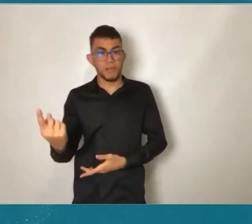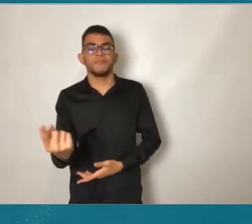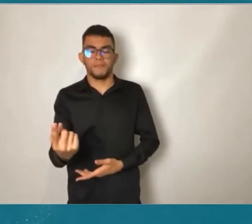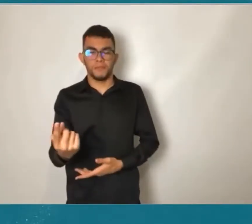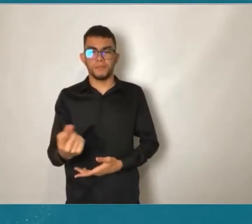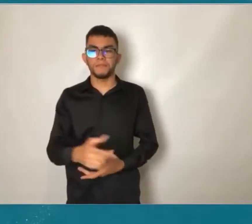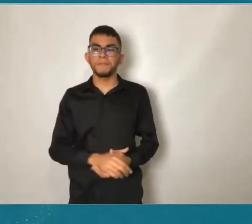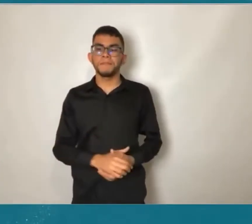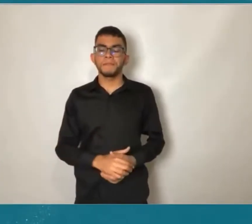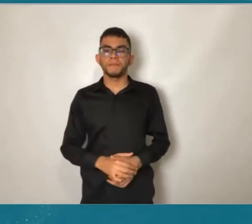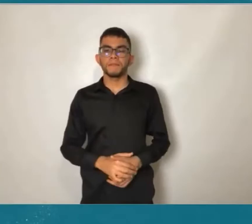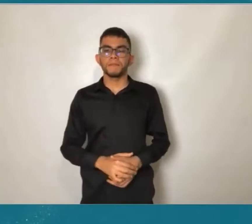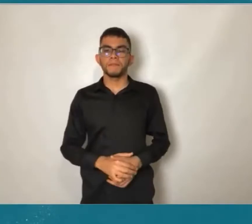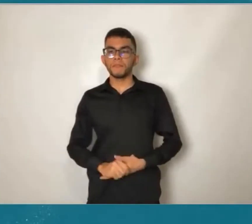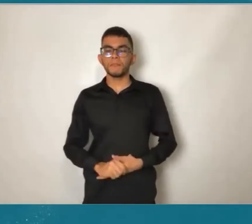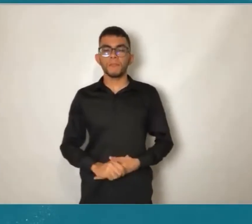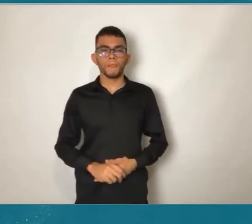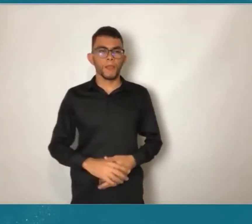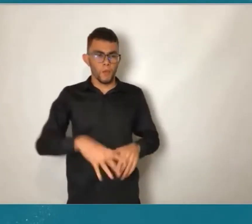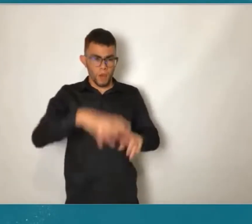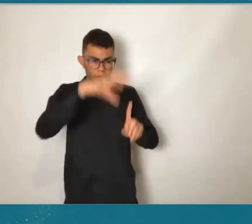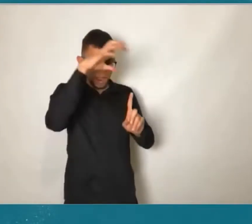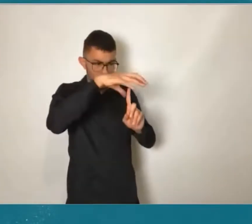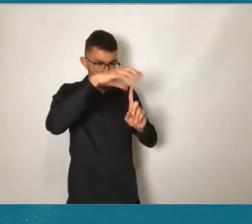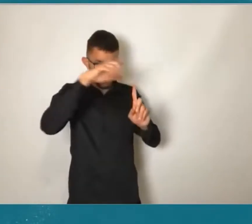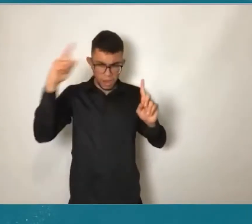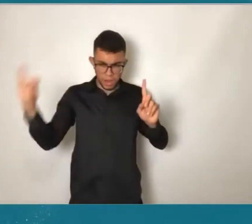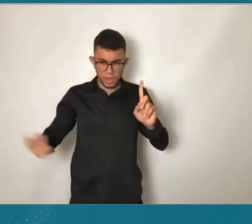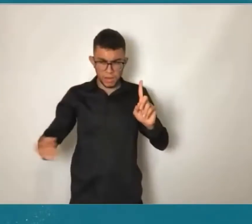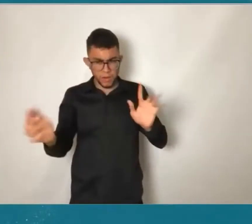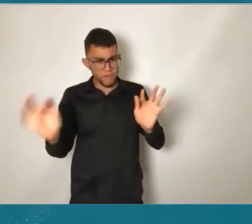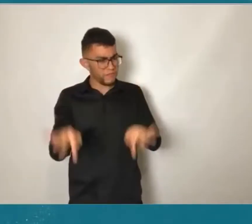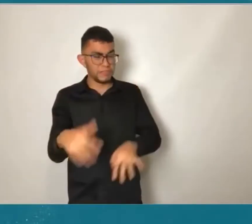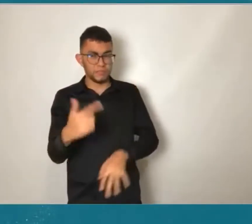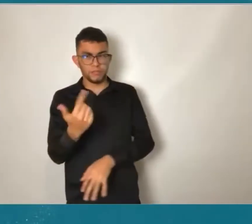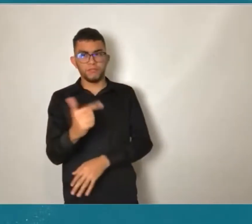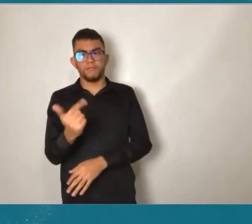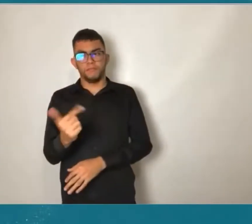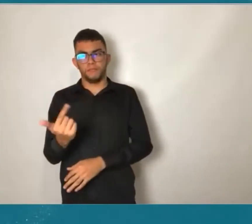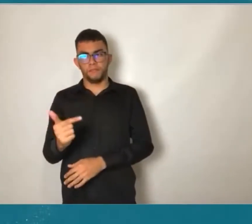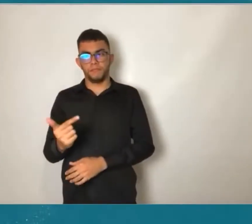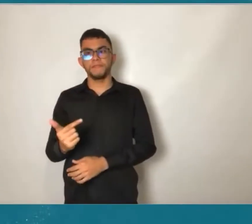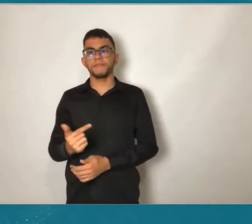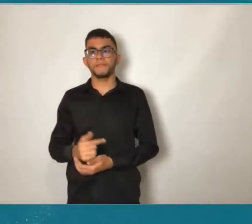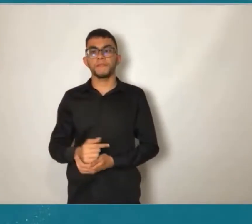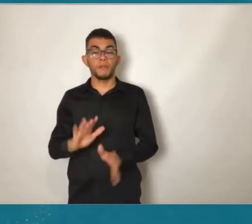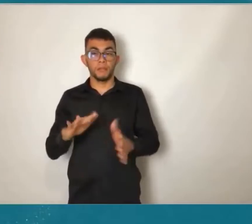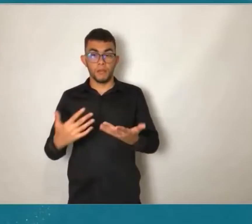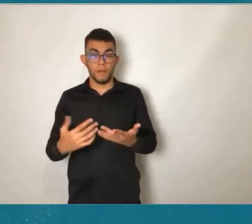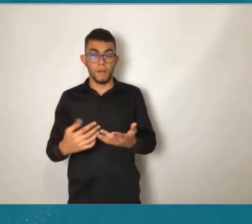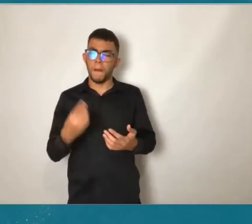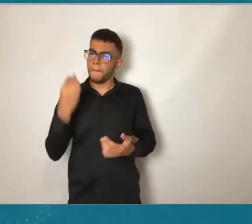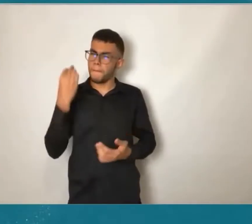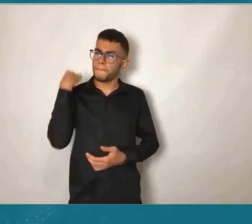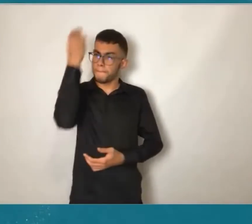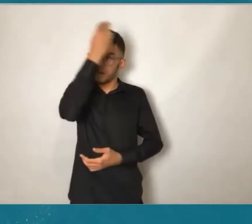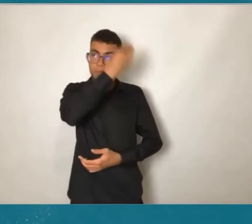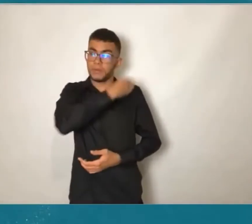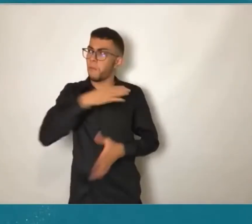pergunta, você não aceita, irmãos, você perde o caminho da bênção. Irmão, vamos aprender a ser puros